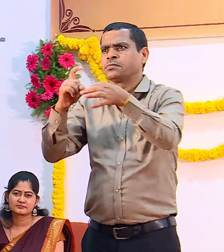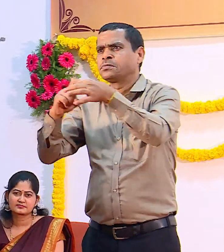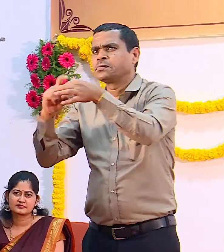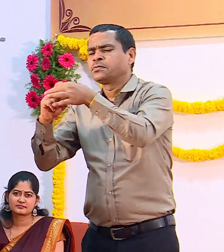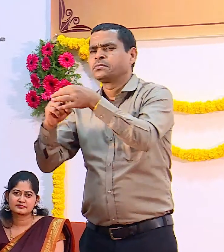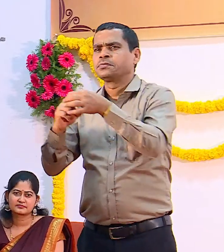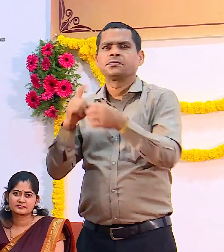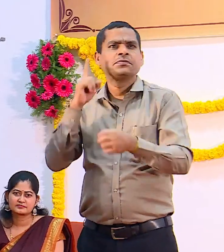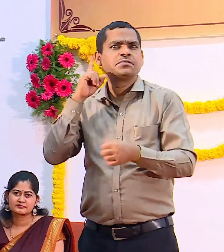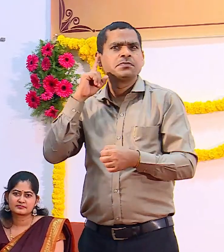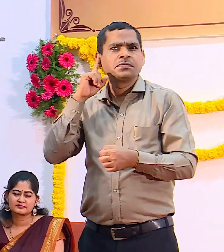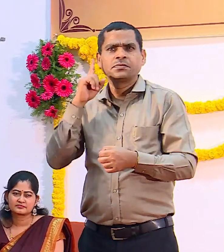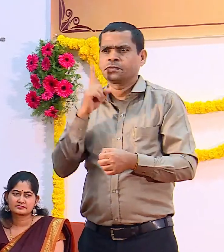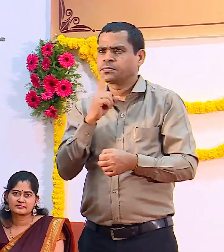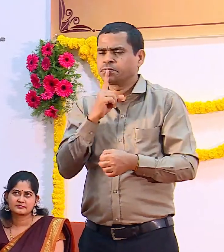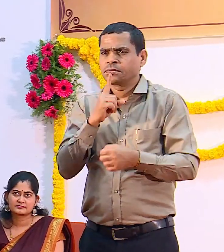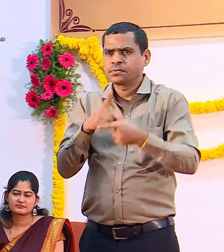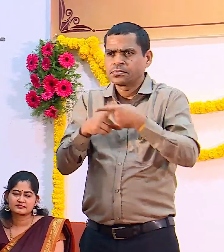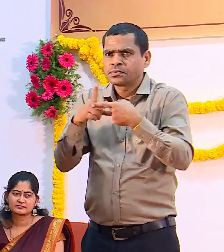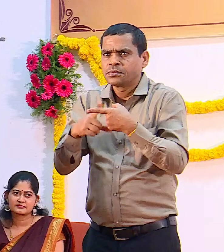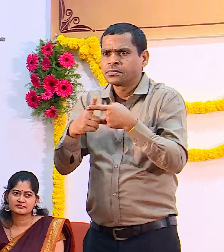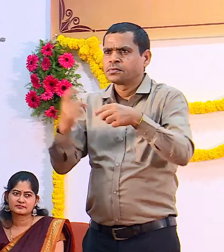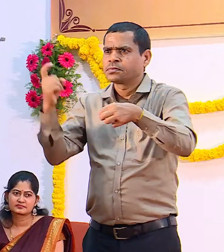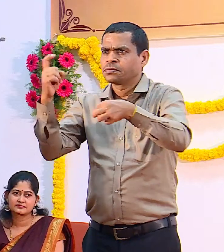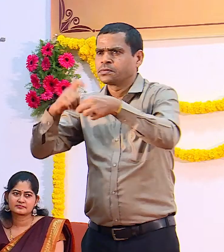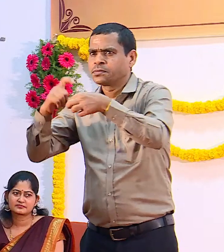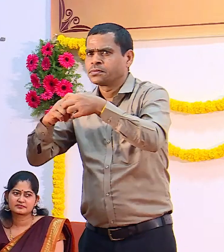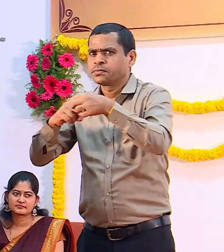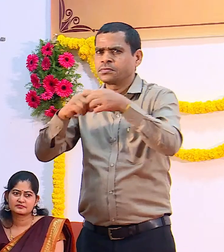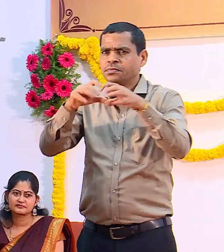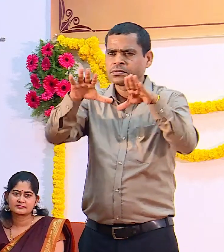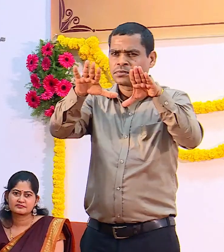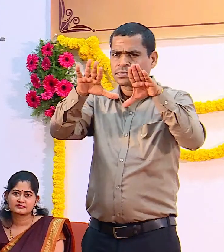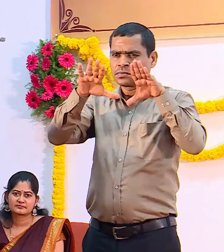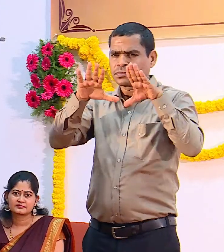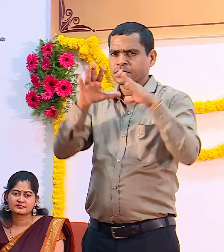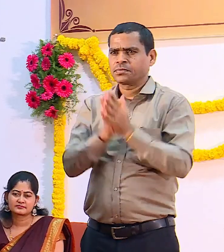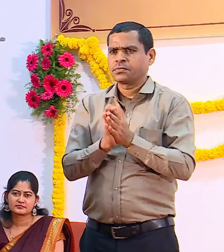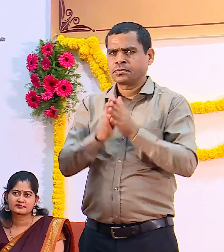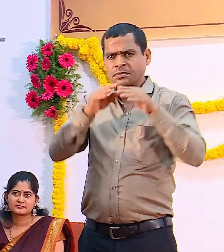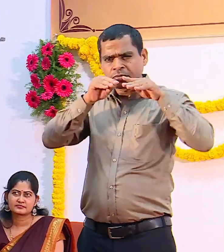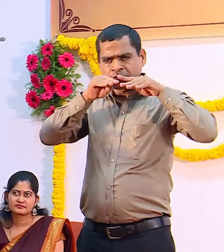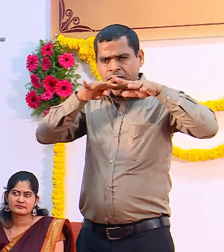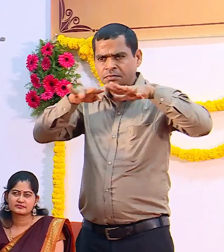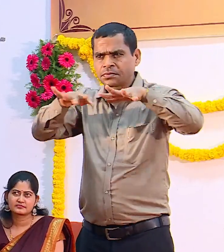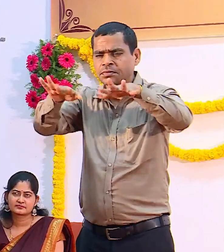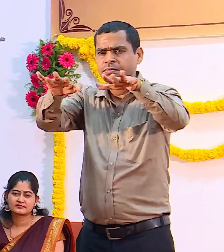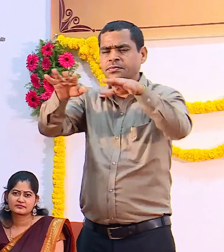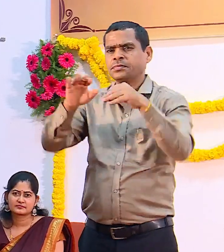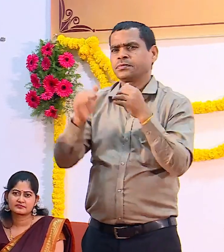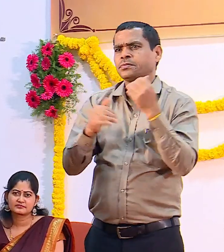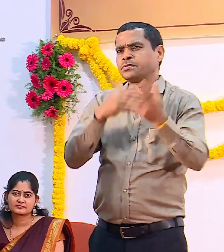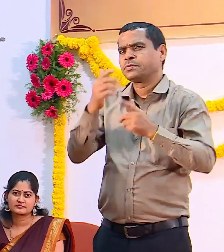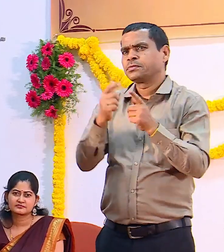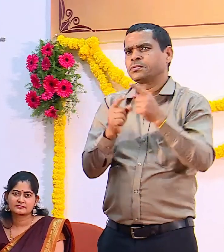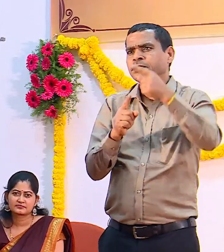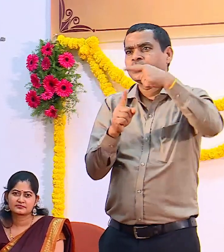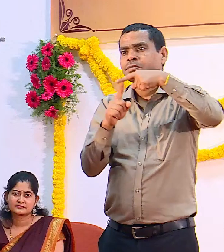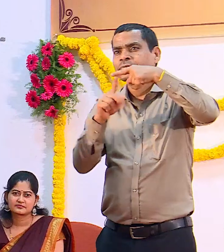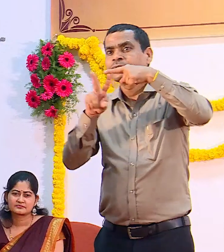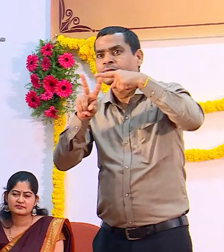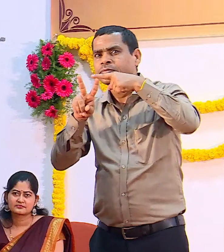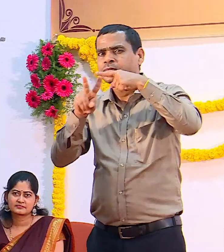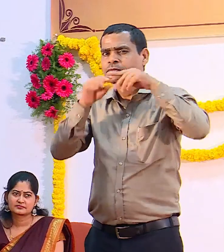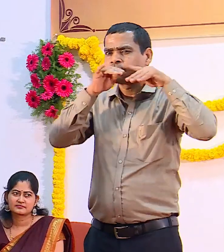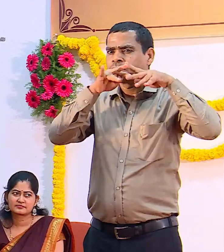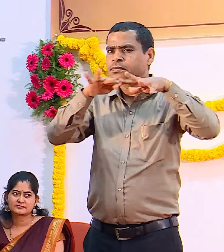हियरिंग इम्पेयर्ड के कॉन्टेक्स्ट में आया क्योंकि जो हमारा ब्रॉडकास्ट होता है जो व्हेन वी जो हमारे टेलीविज़न के ऊपर जो भी